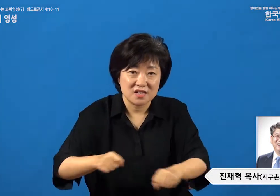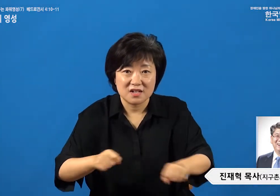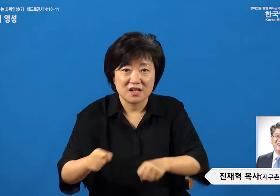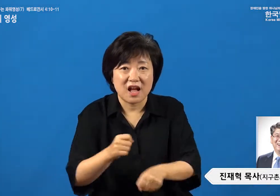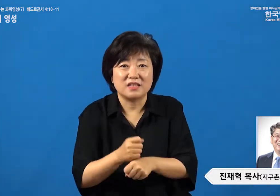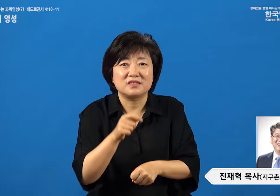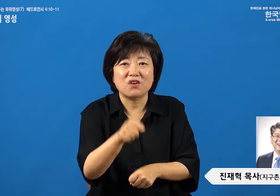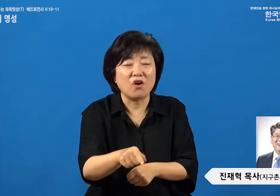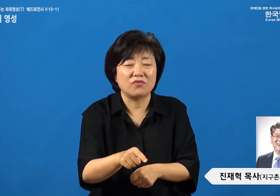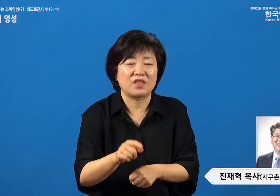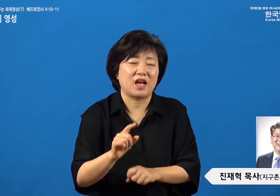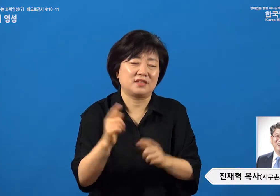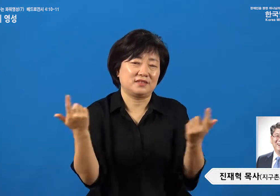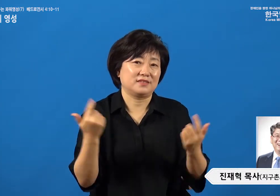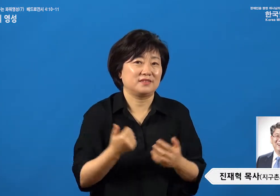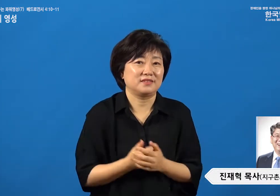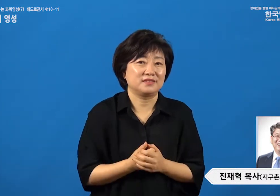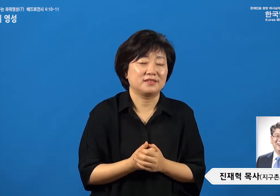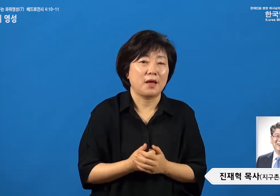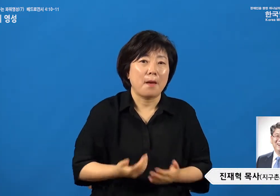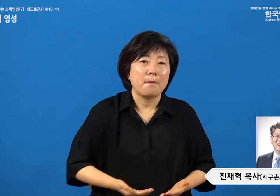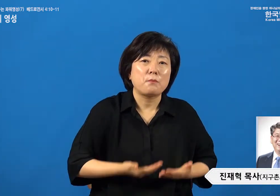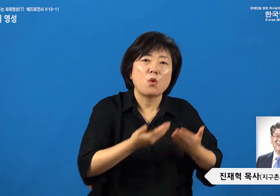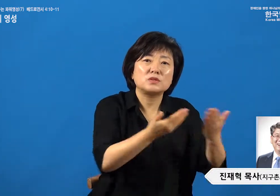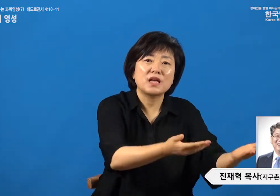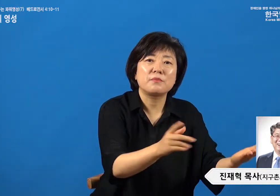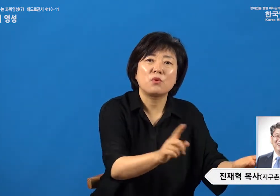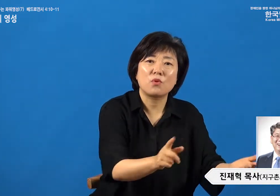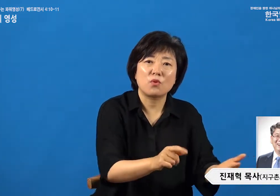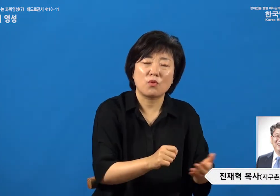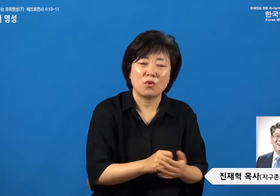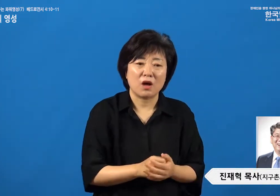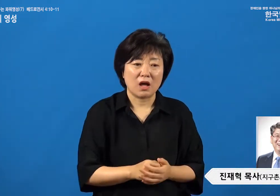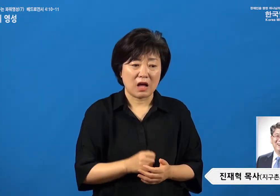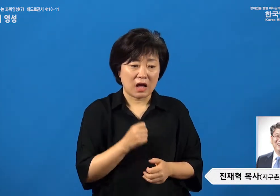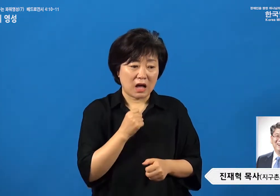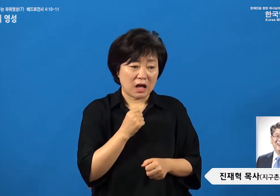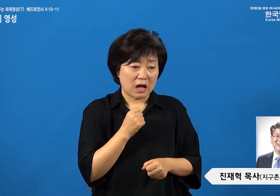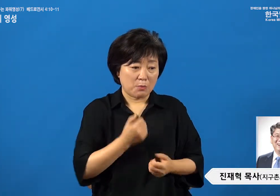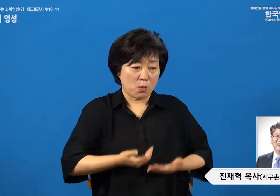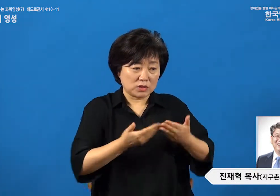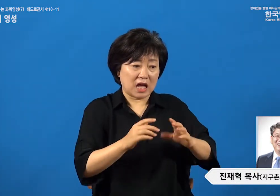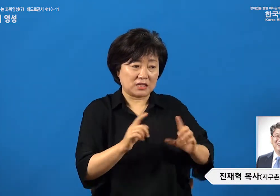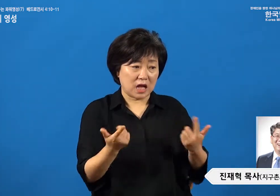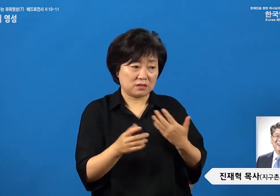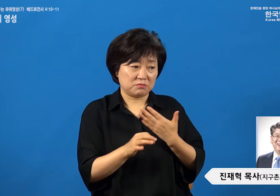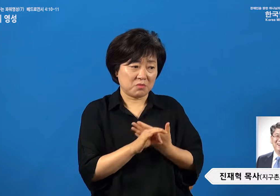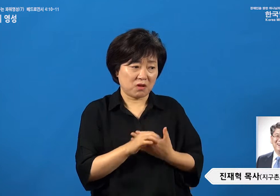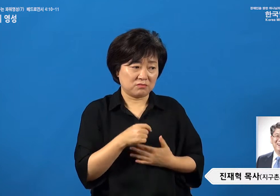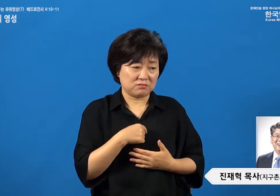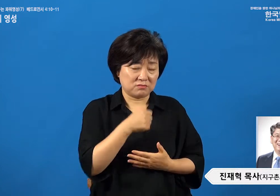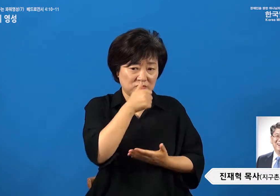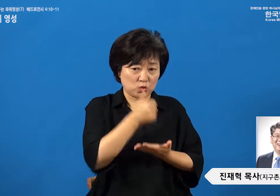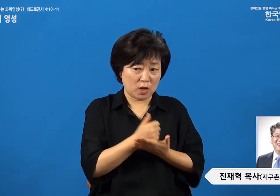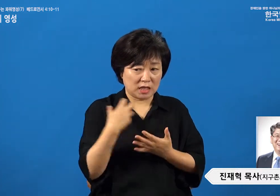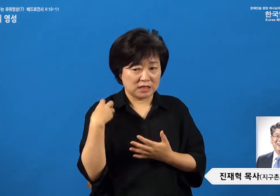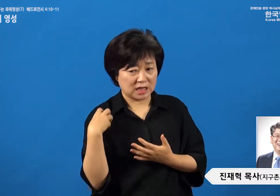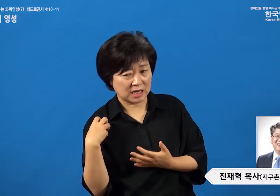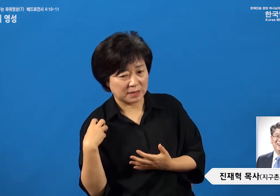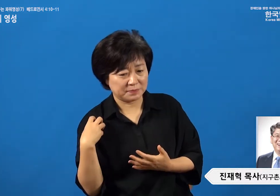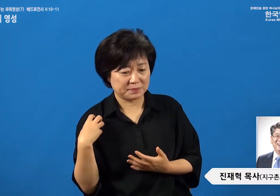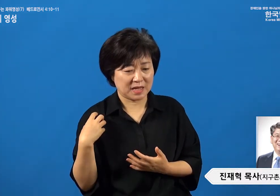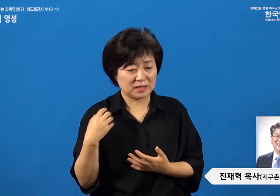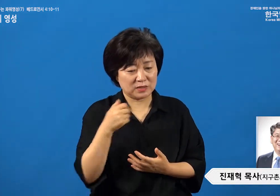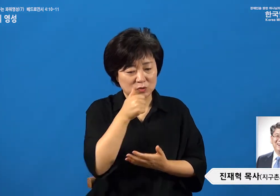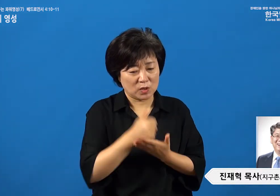봉사가 아니라고 말씀합니다. 봉사는 왠지 모르게 안 하면 안 될 것 같은 죄책감 때문에 우리의